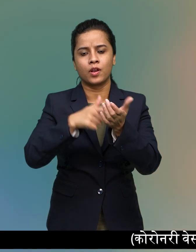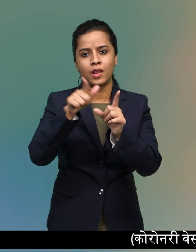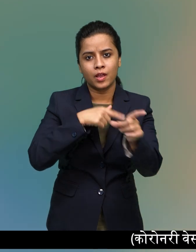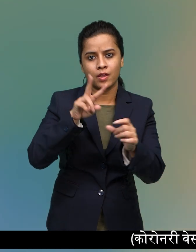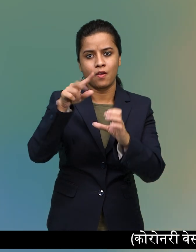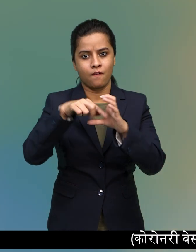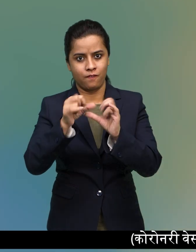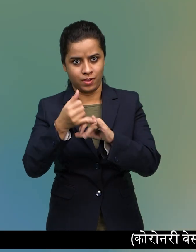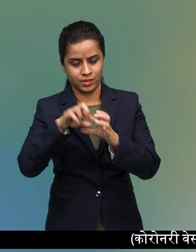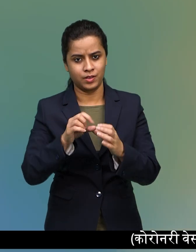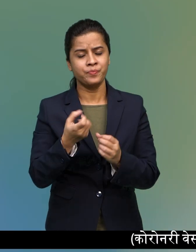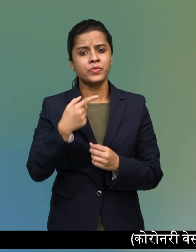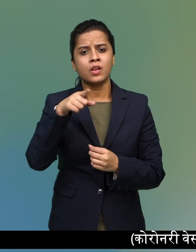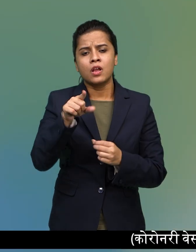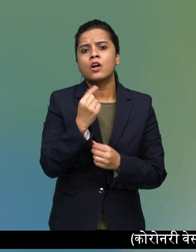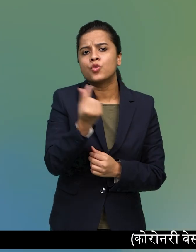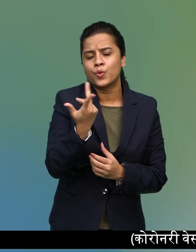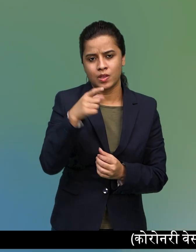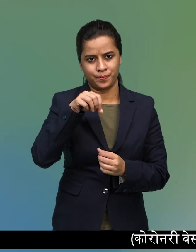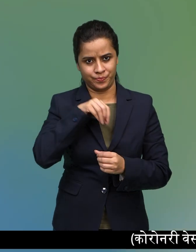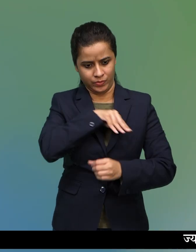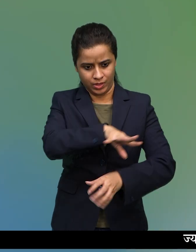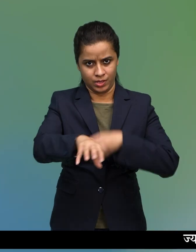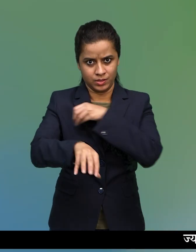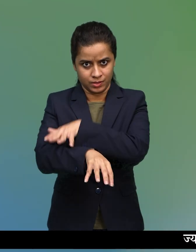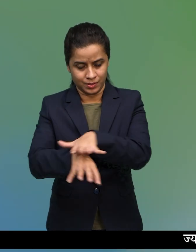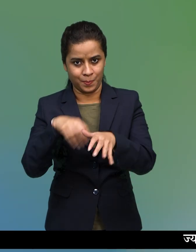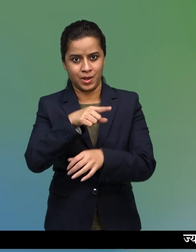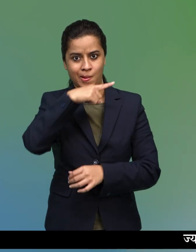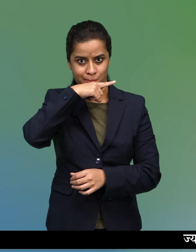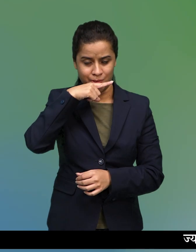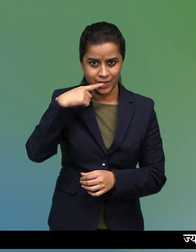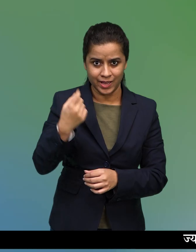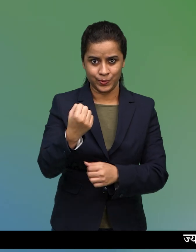कोरोनरी वेसल्स म्हणून ओळखल्या जातात, ज्या हृदयाच्या स्नायूंना